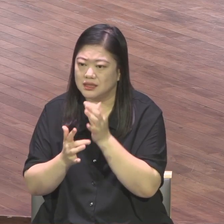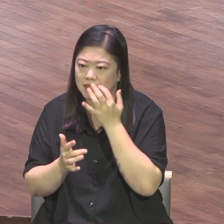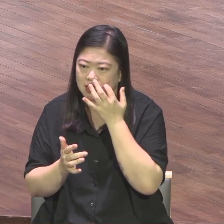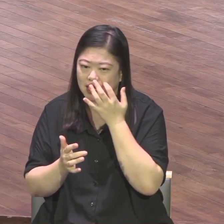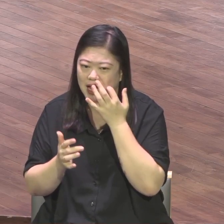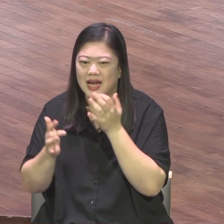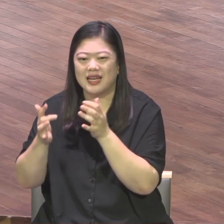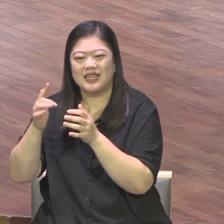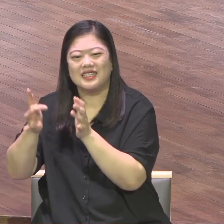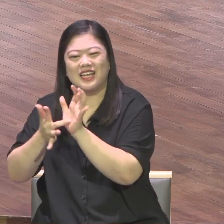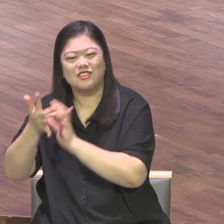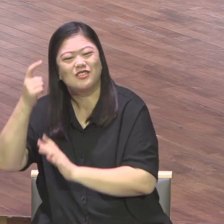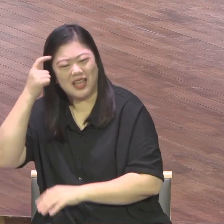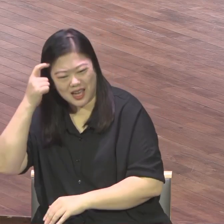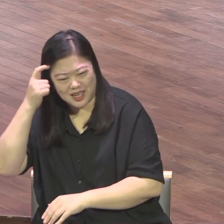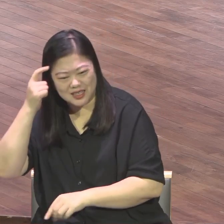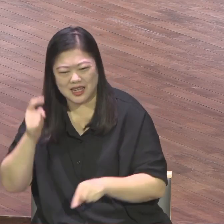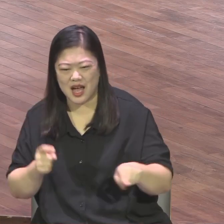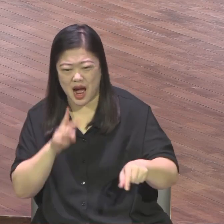하면 전도 안 될 인간이요.